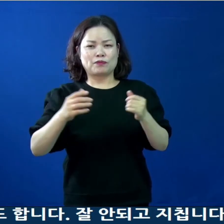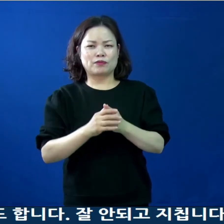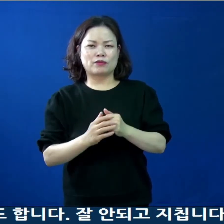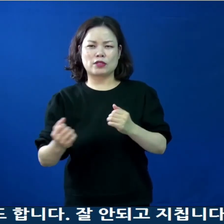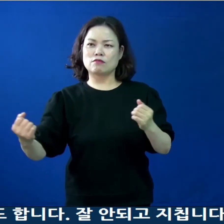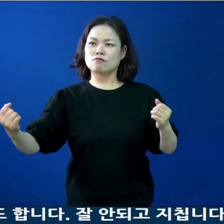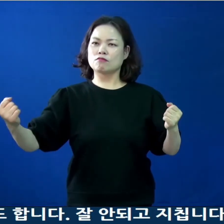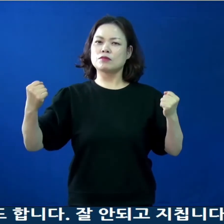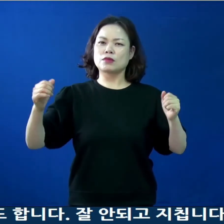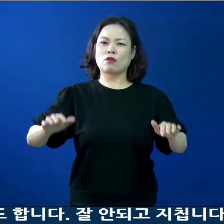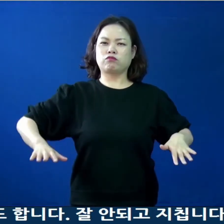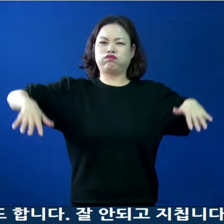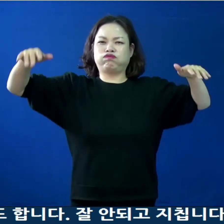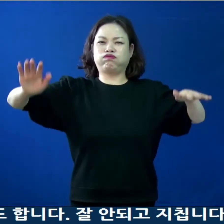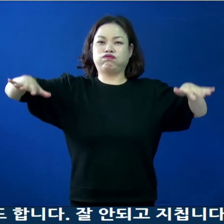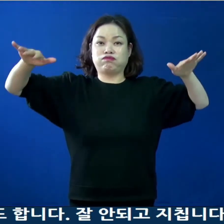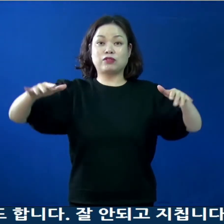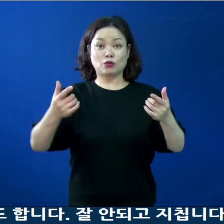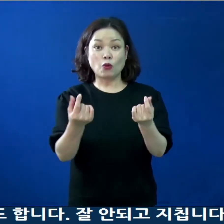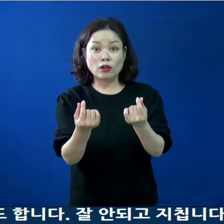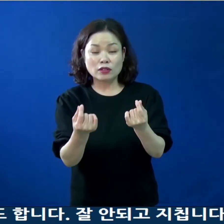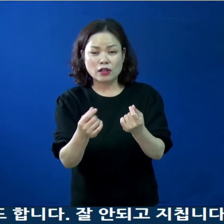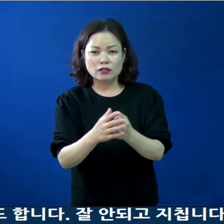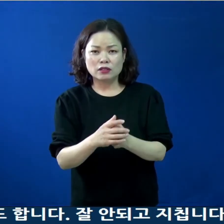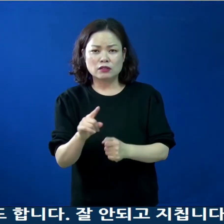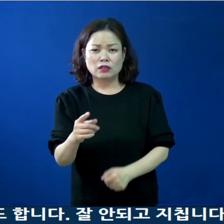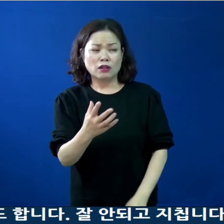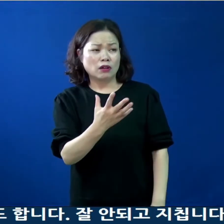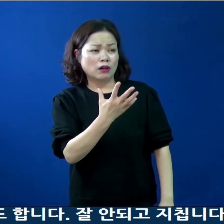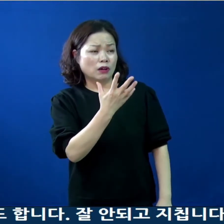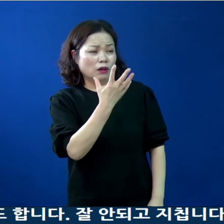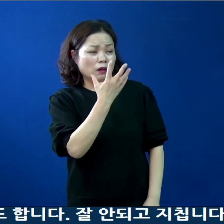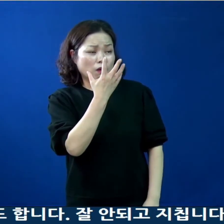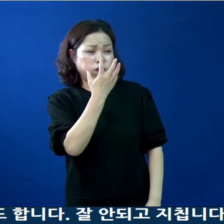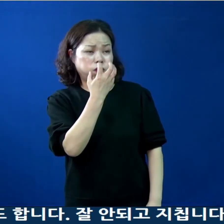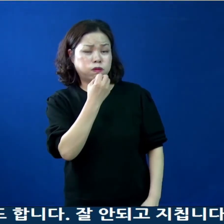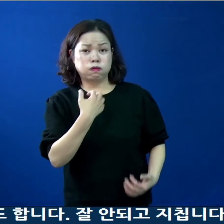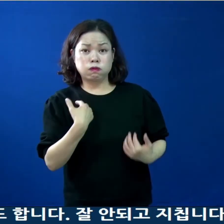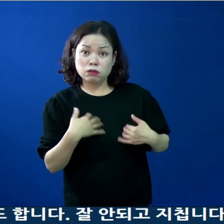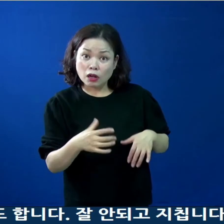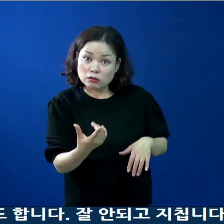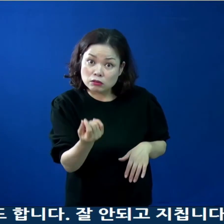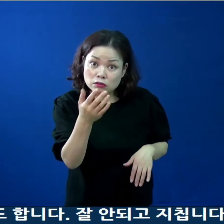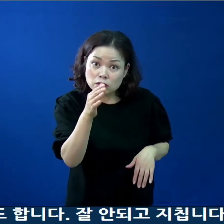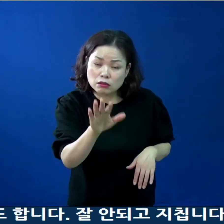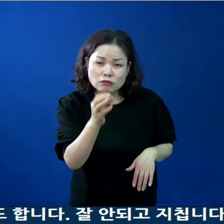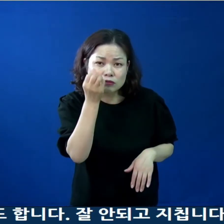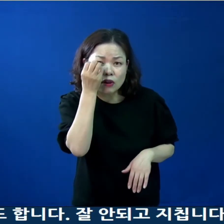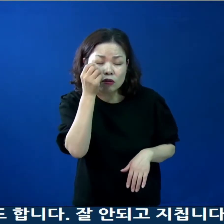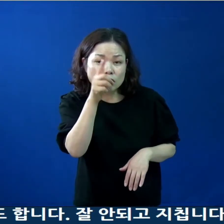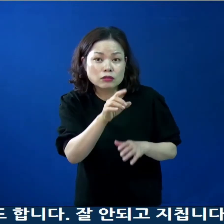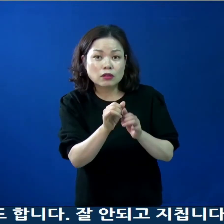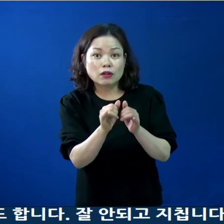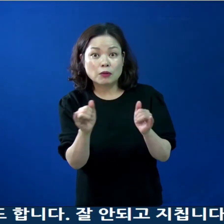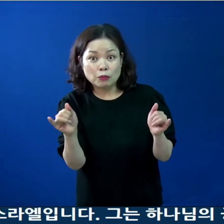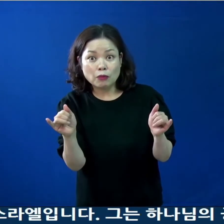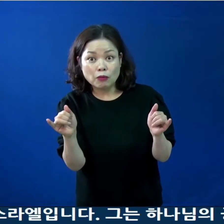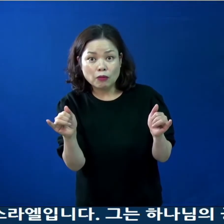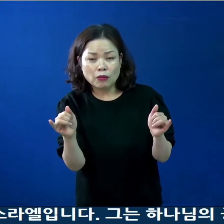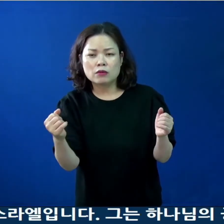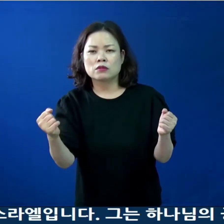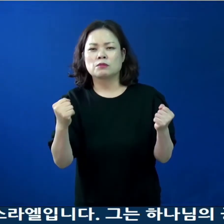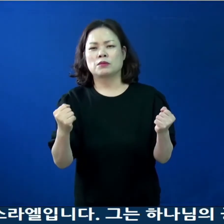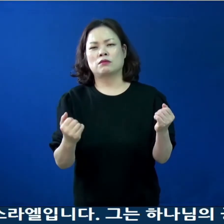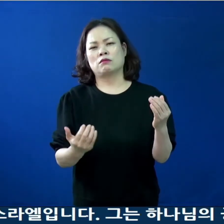힘있게 날아오르는 것이에요. 분명히 이분은 우울증 걸릴 것 같고 분명히 이분은 힘이 다 빠질 것 같은데 이상하게 그 사람은 힘이